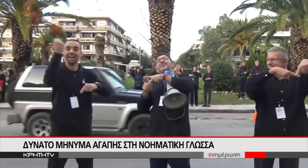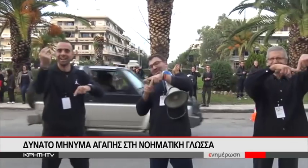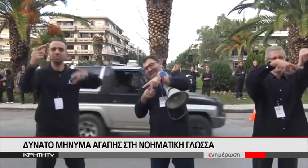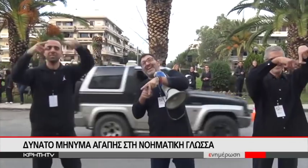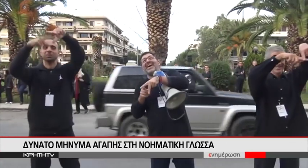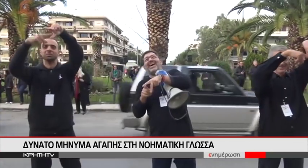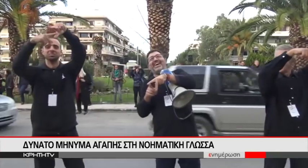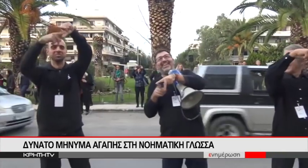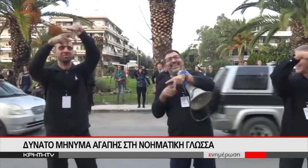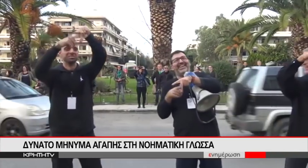Χριστούγεννα!